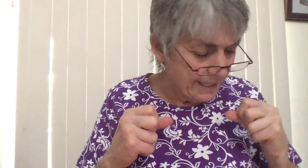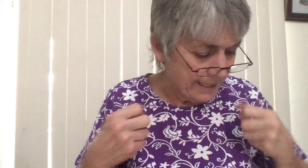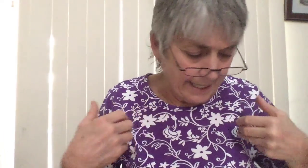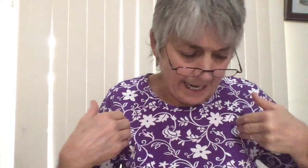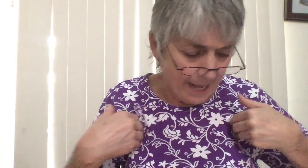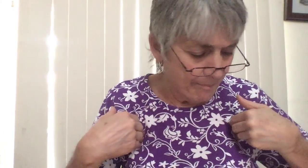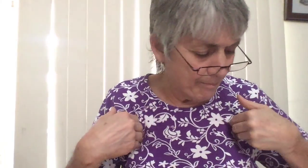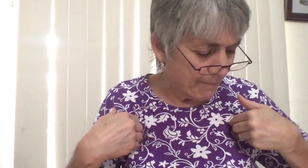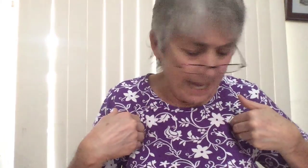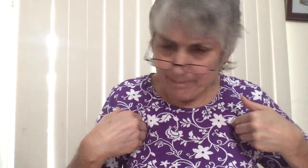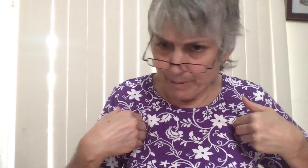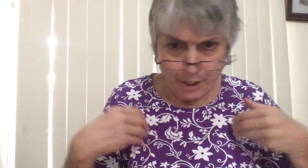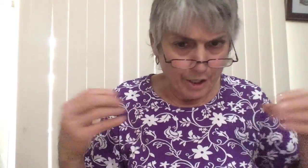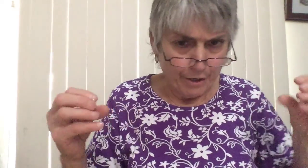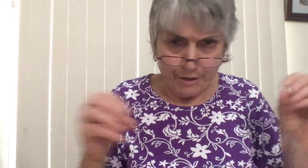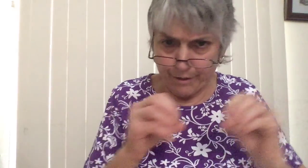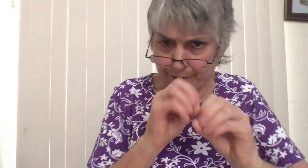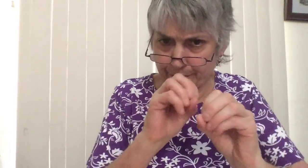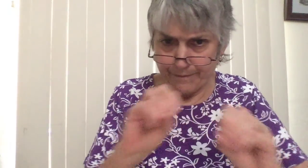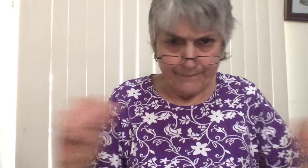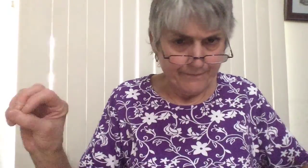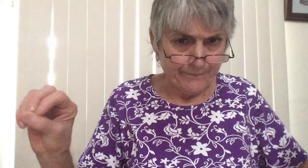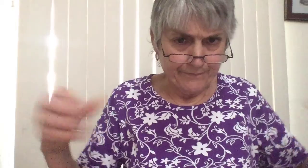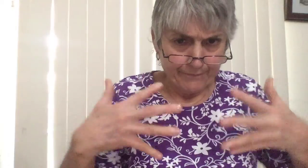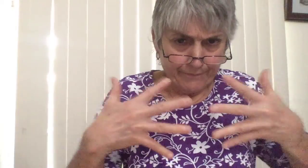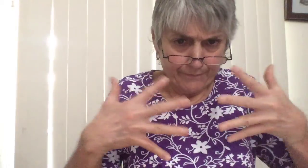Il n'a pas peur.